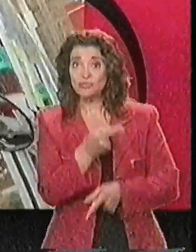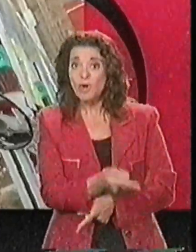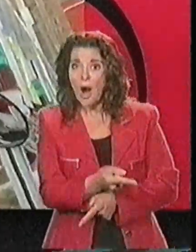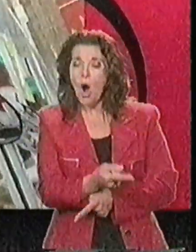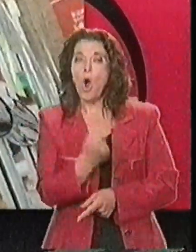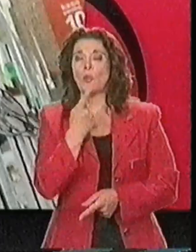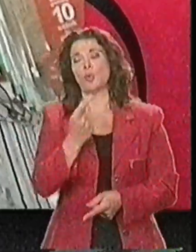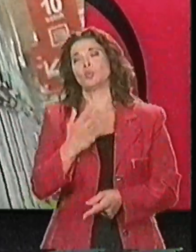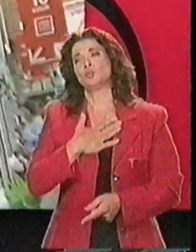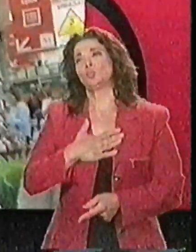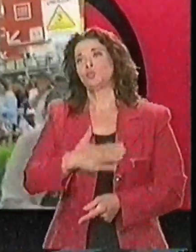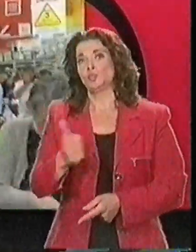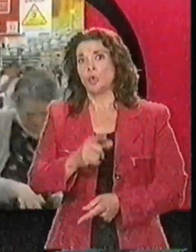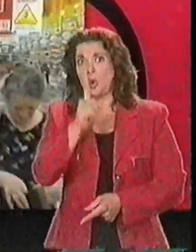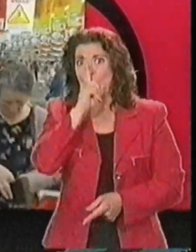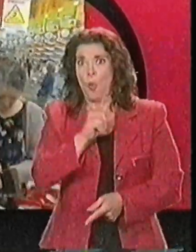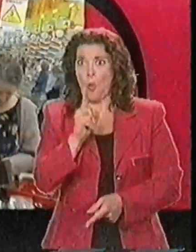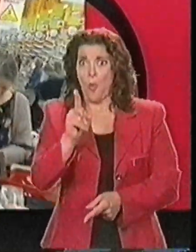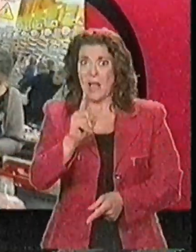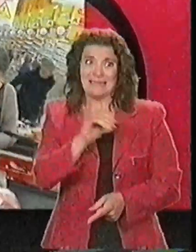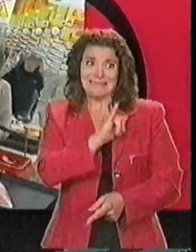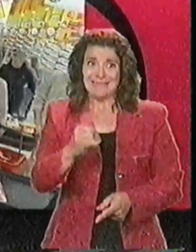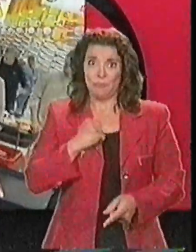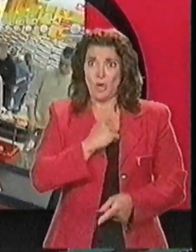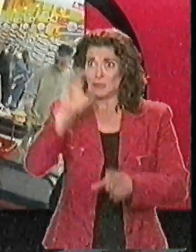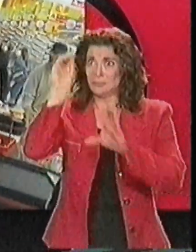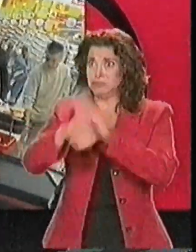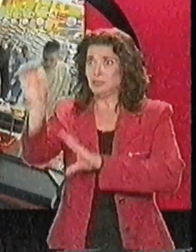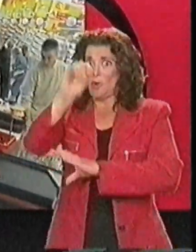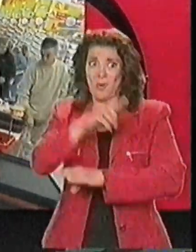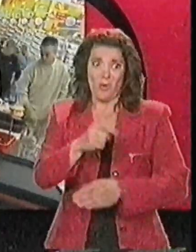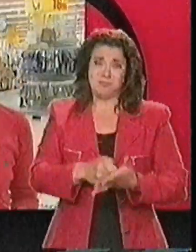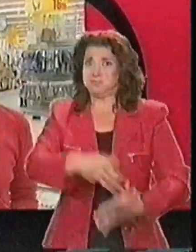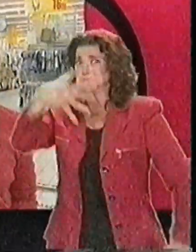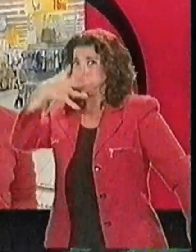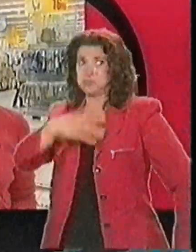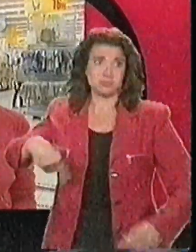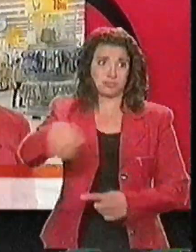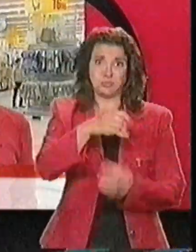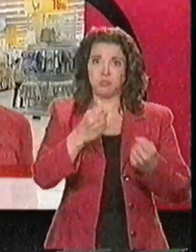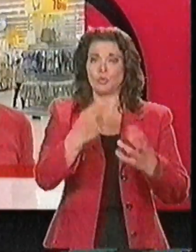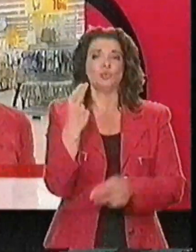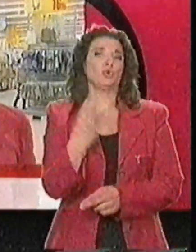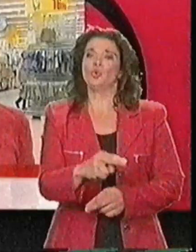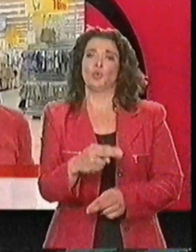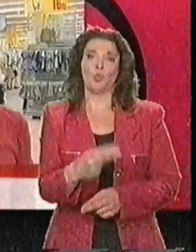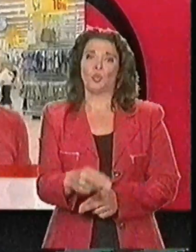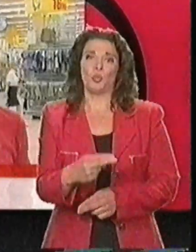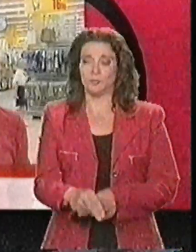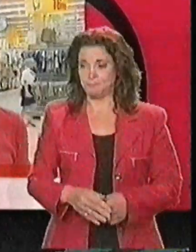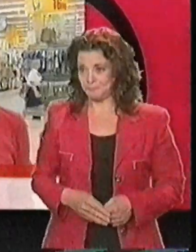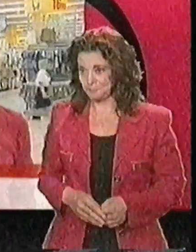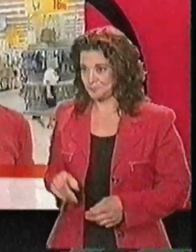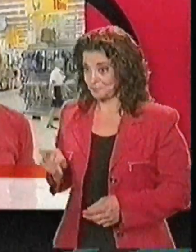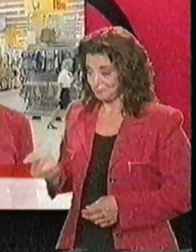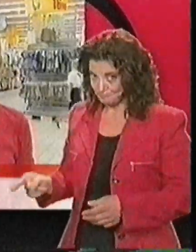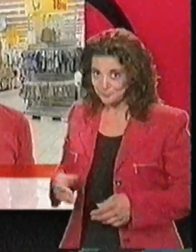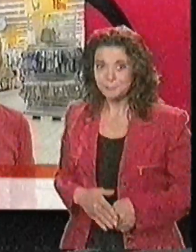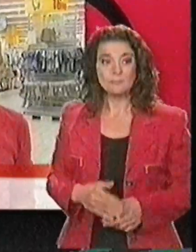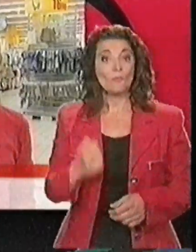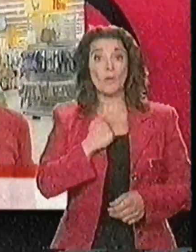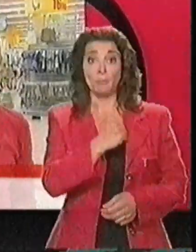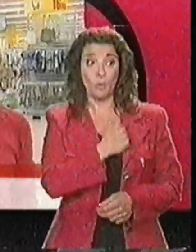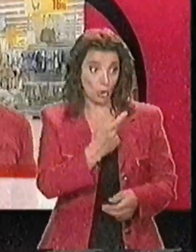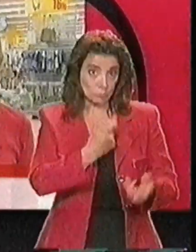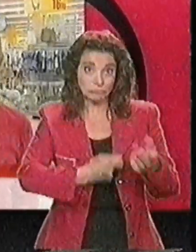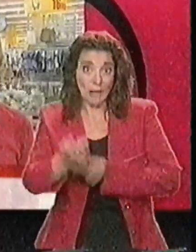eu l'explosion qu'ils avaient tant redoutée. La prochaine étape importante pour les consommateurs polonais, ce